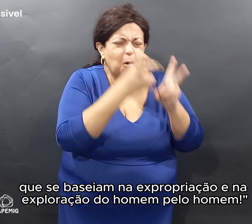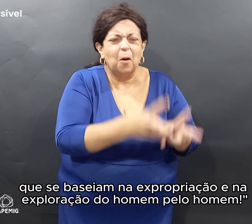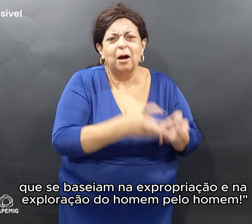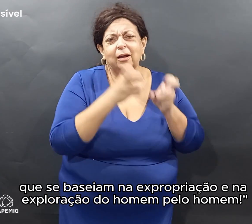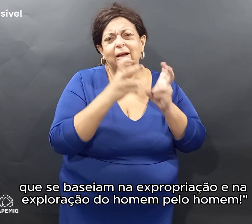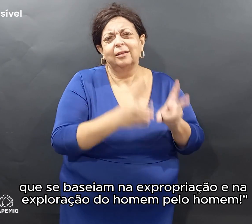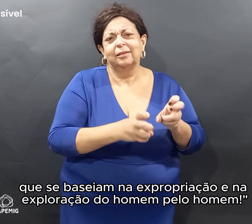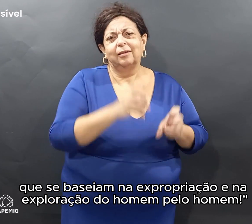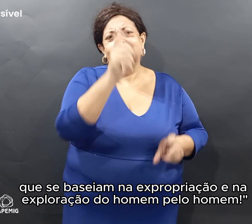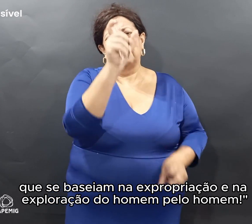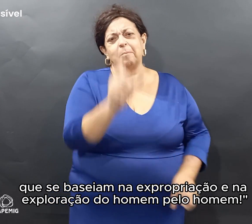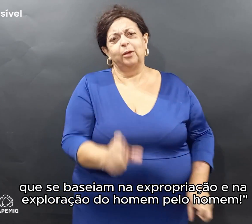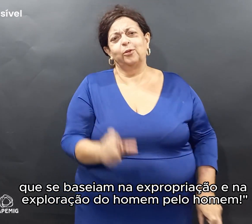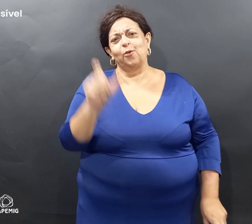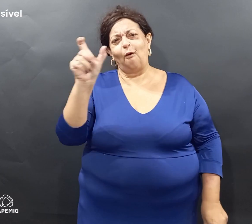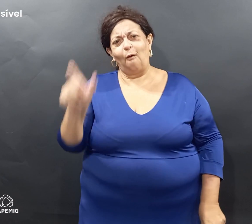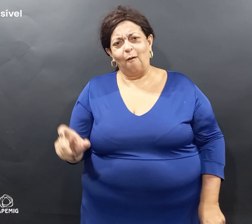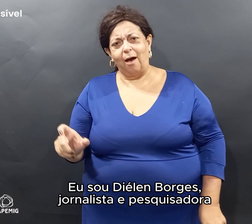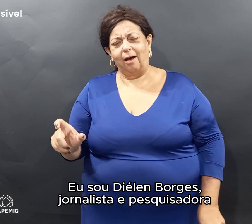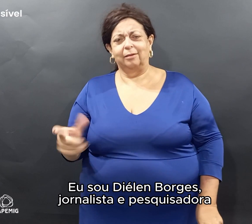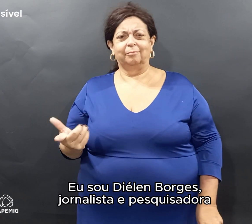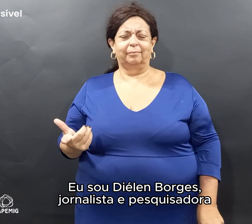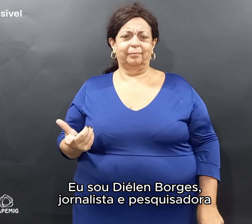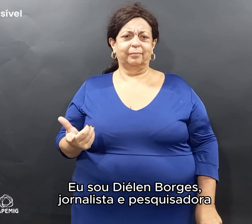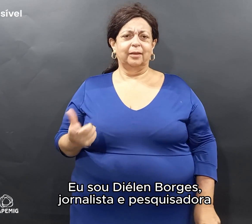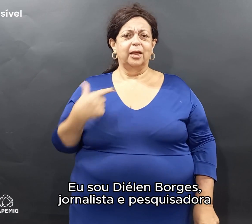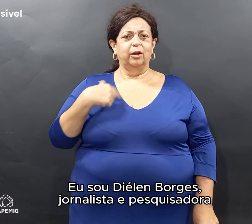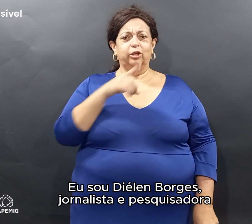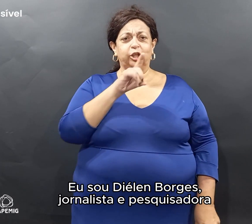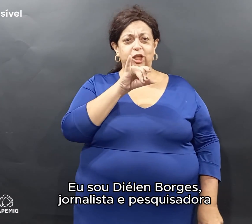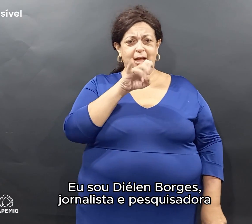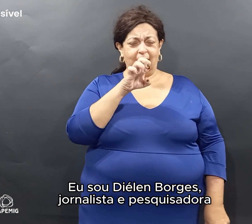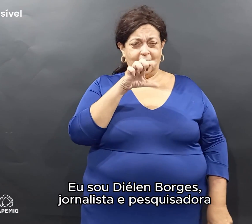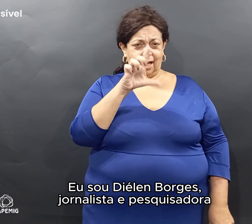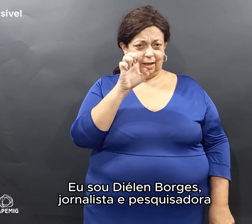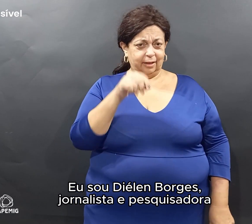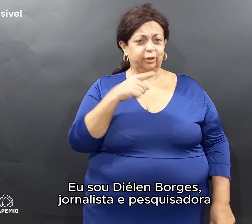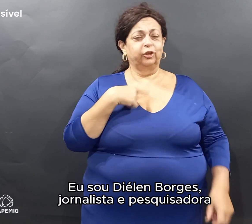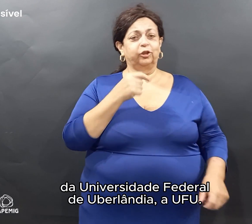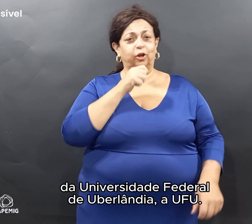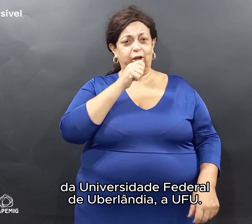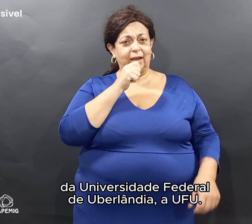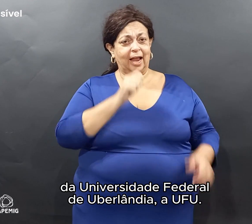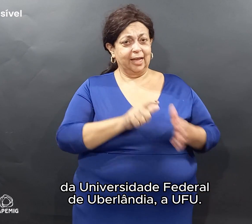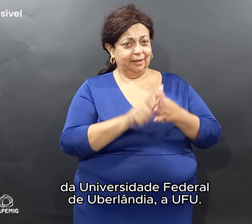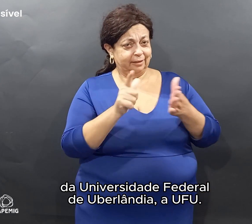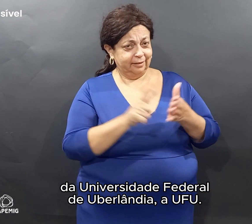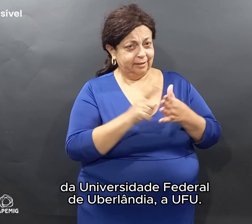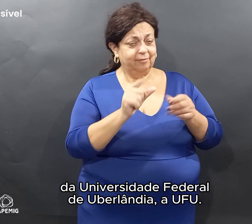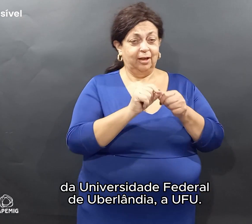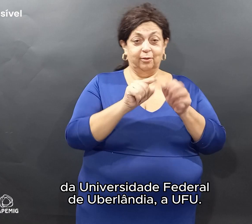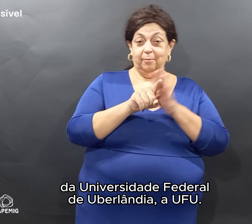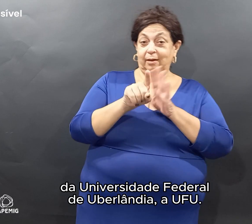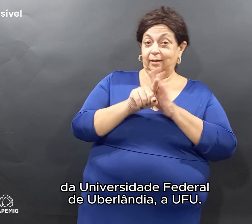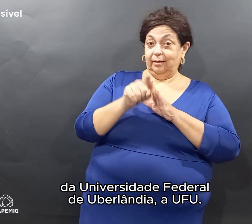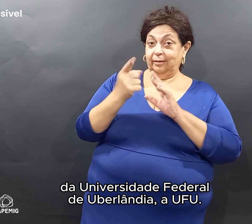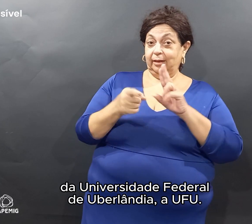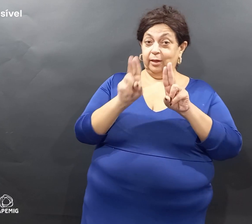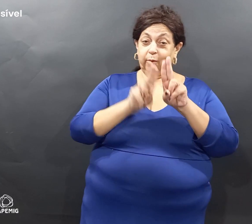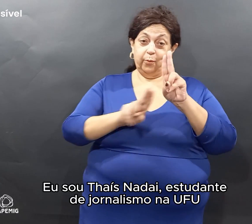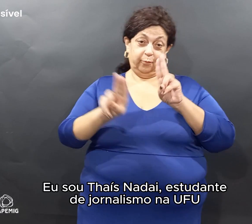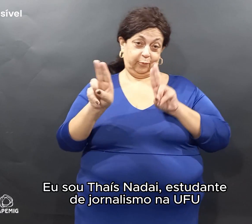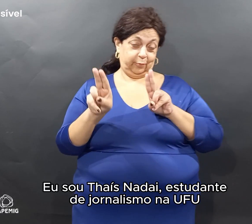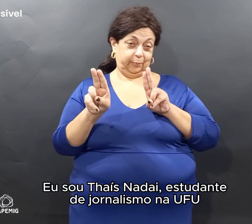exploração do homem pelo homem. Eu sou Jelen Borges, jornalista e pesquisadora da Universidade Federal de Uberlândia, a